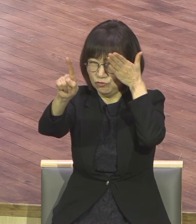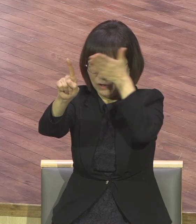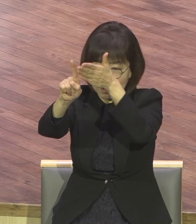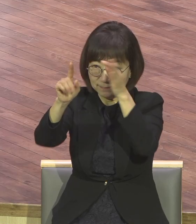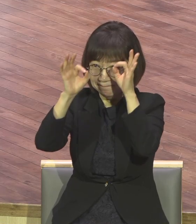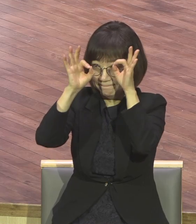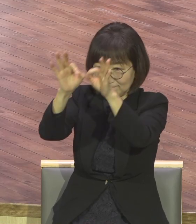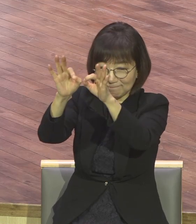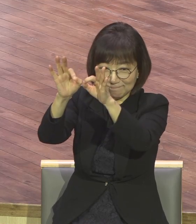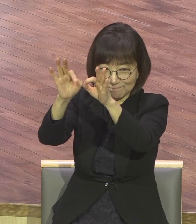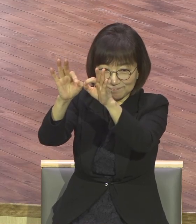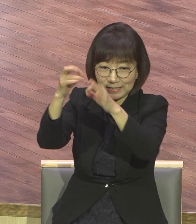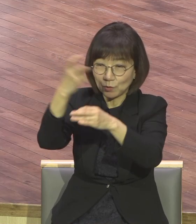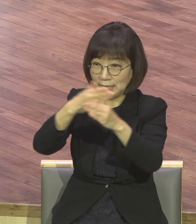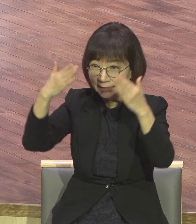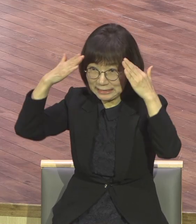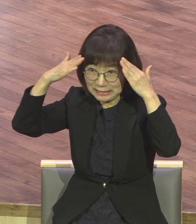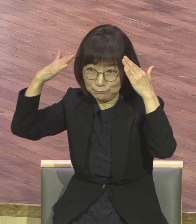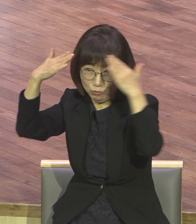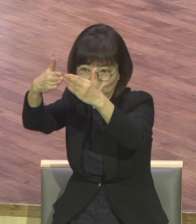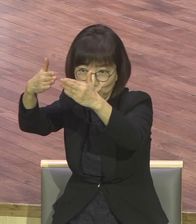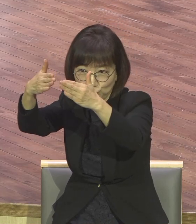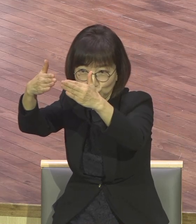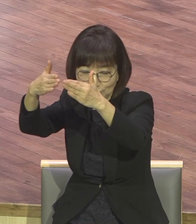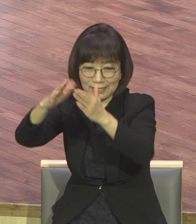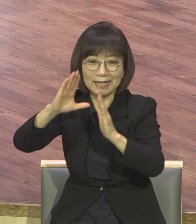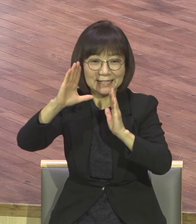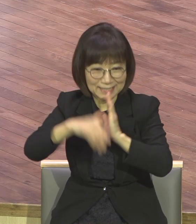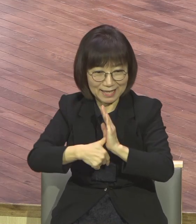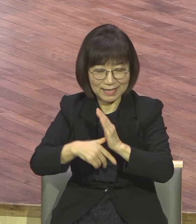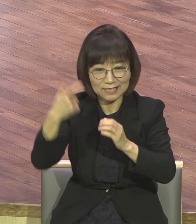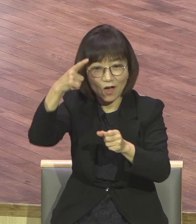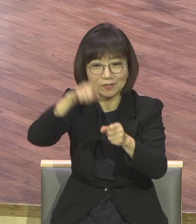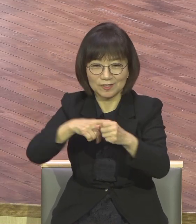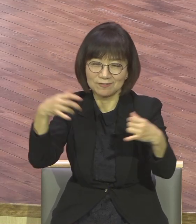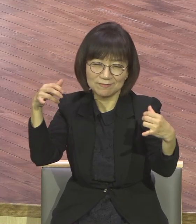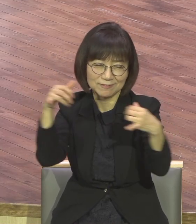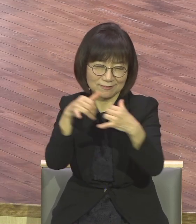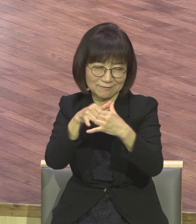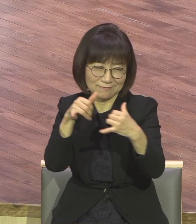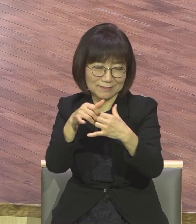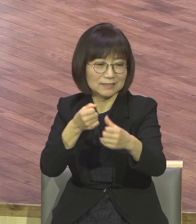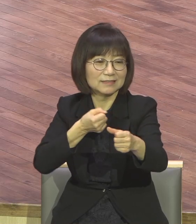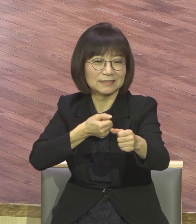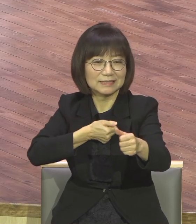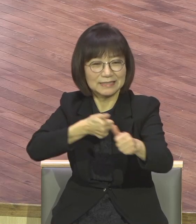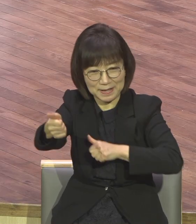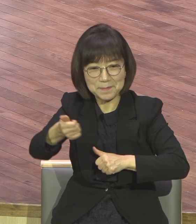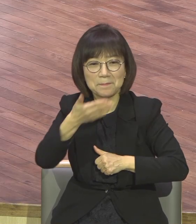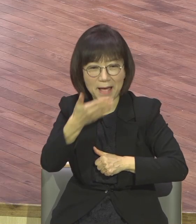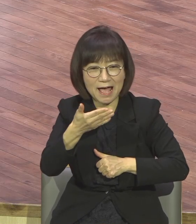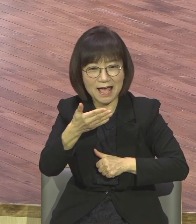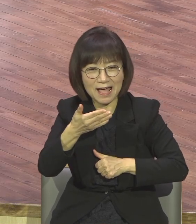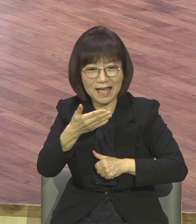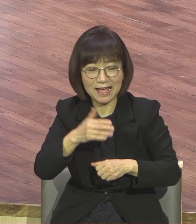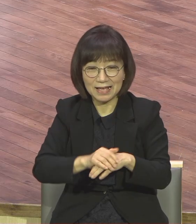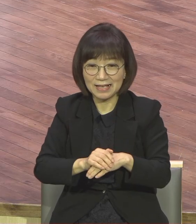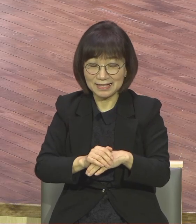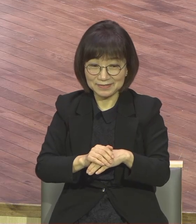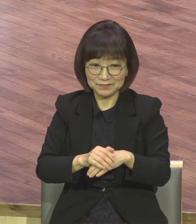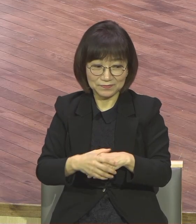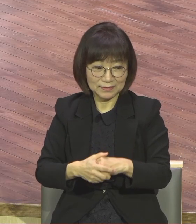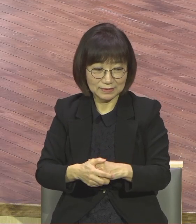집중하느냐, 이게 성패가 달려있어요. 우리는 영적으로